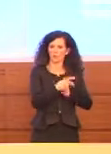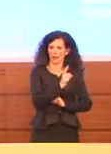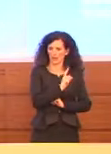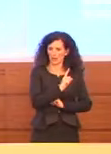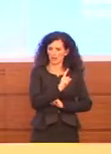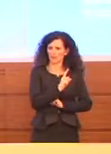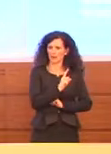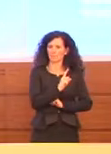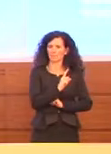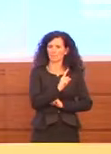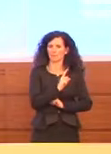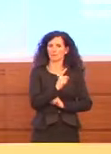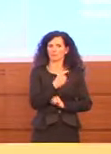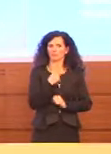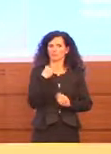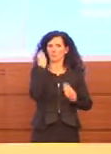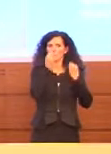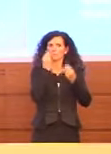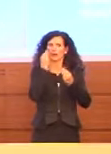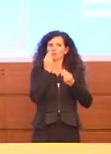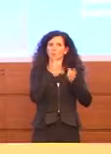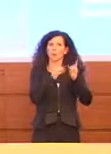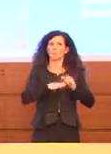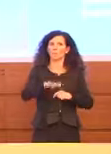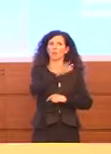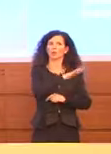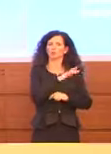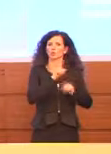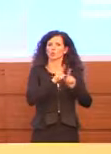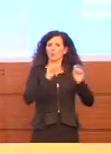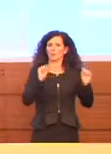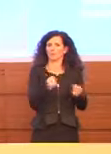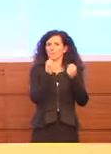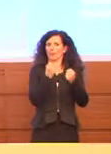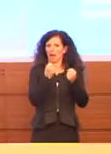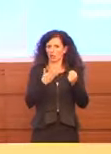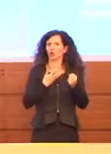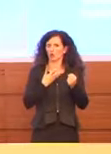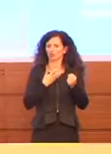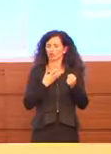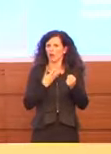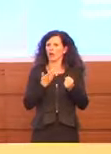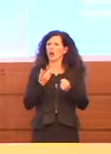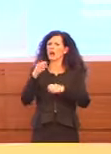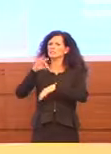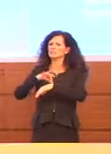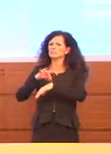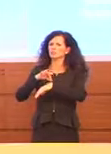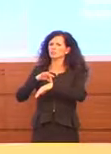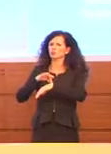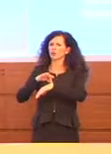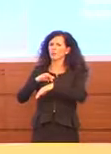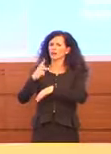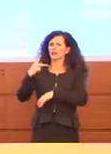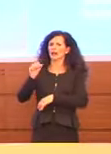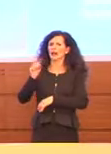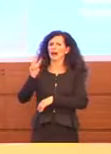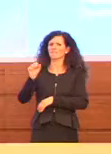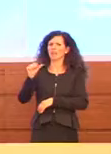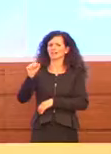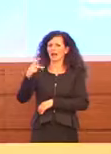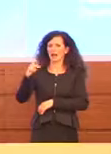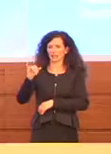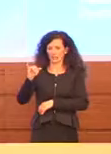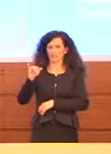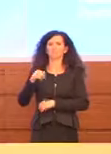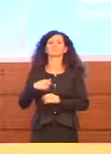tra la popolazione sarebbe stato ancora maggiore di che si tratta assolutamente ha perfettamente ragione intanto le confermo i dati anche che